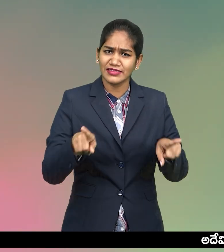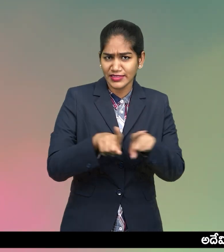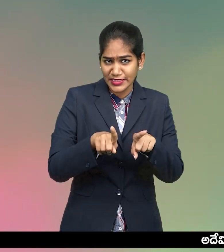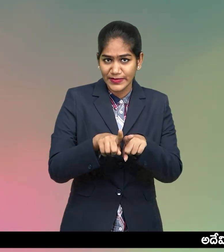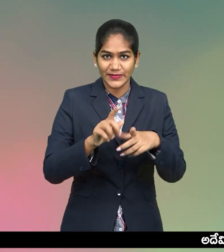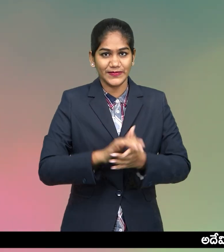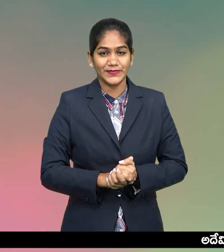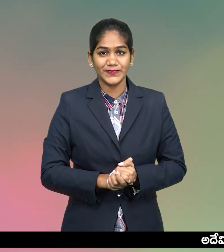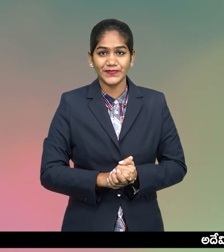అదేవిధంగా కొడైకెనాల్